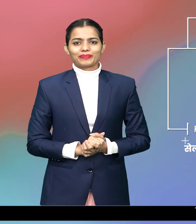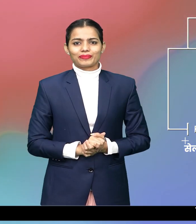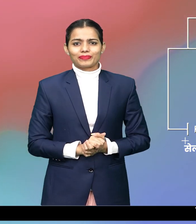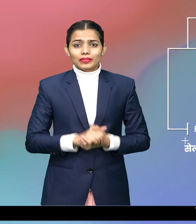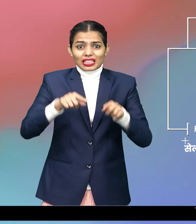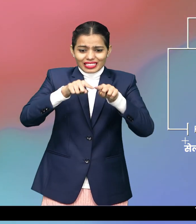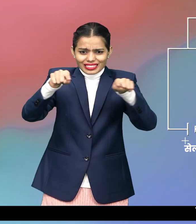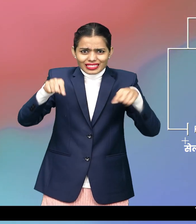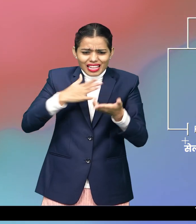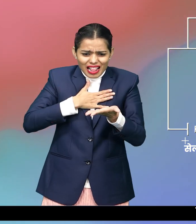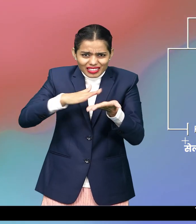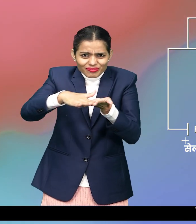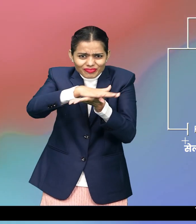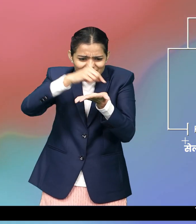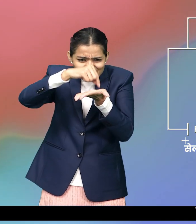विद्युत परिपथ,